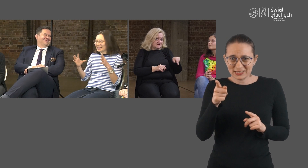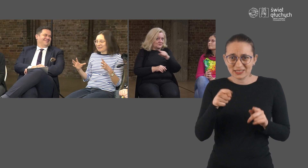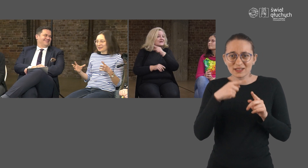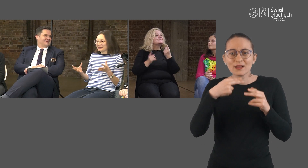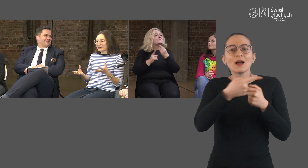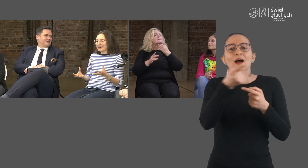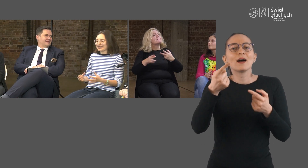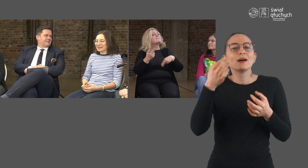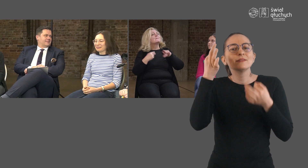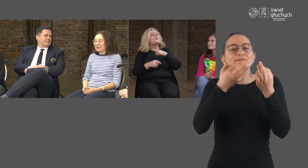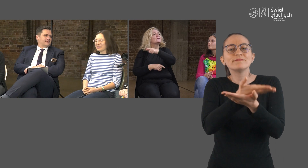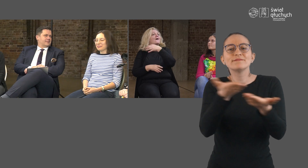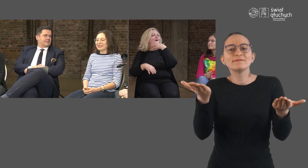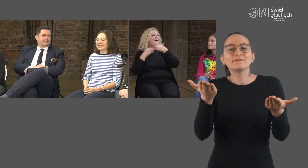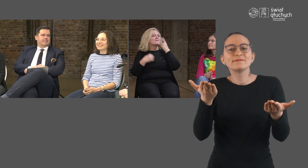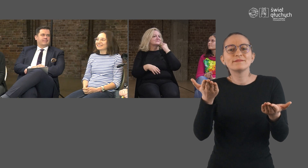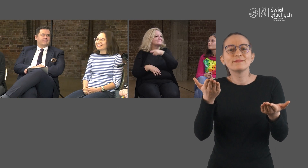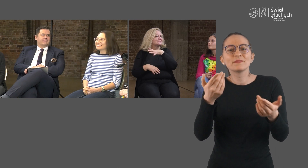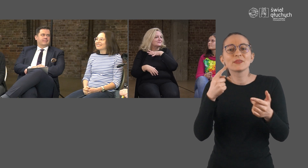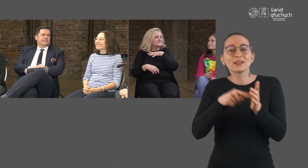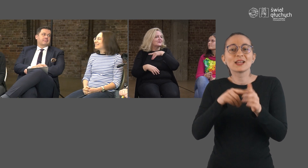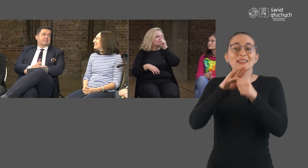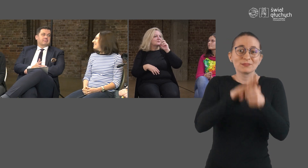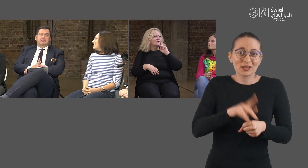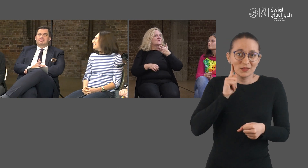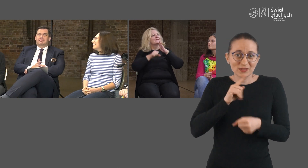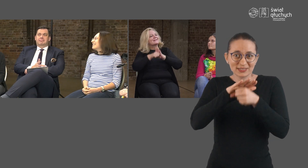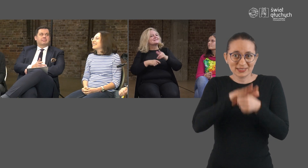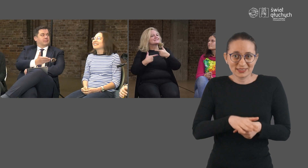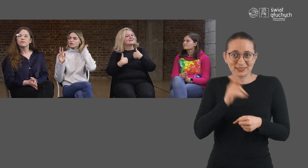w jaki sposób to inaczej miałoby być.